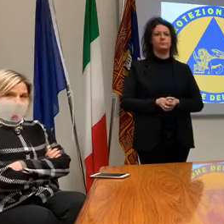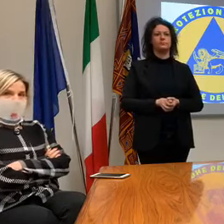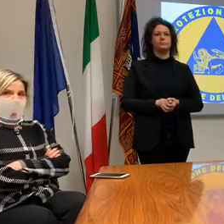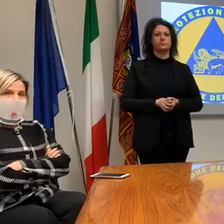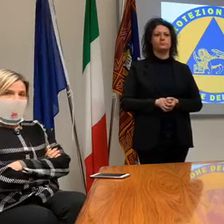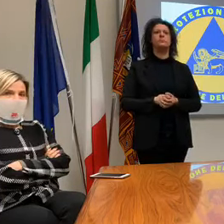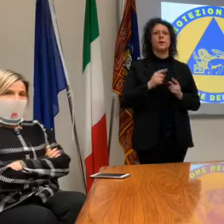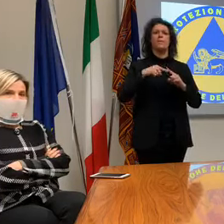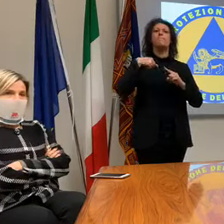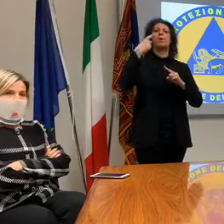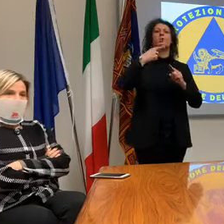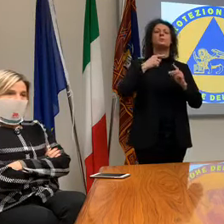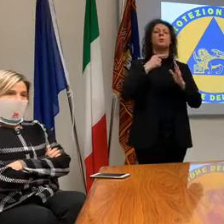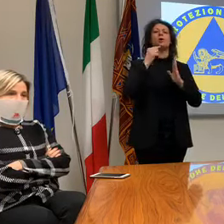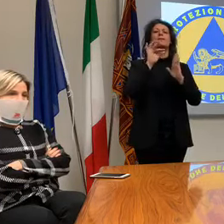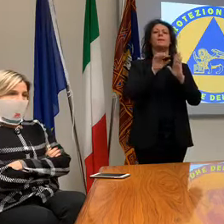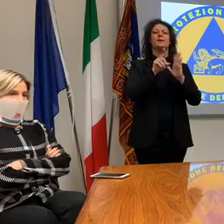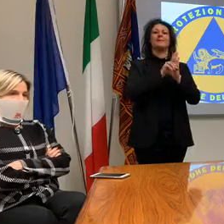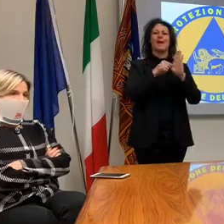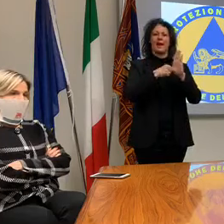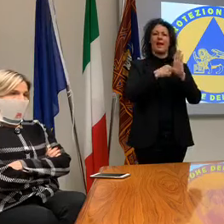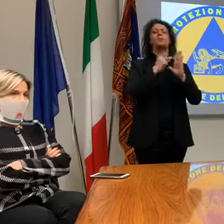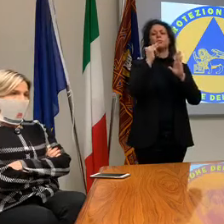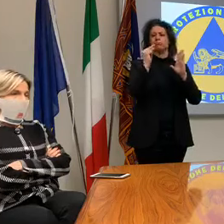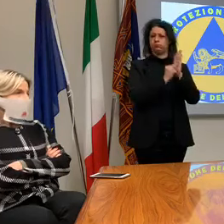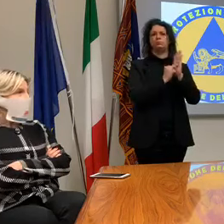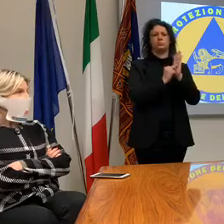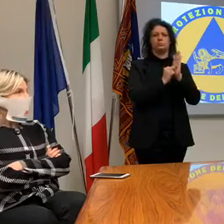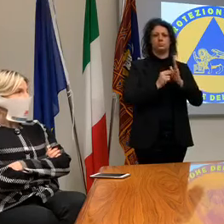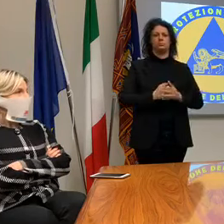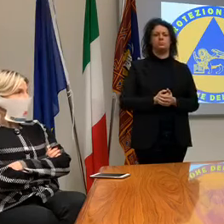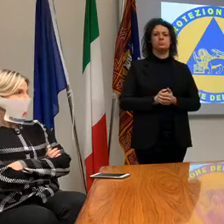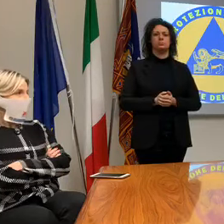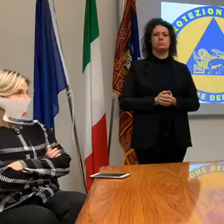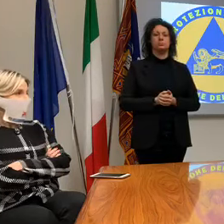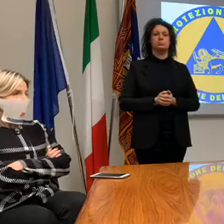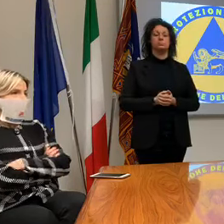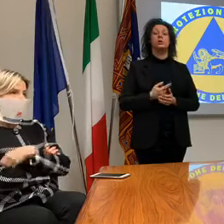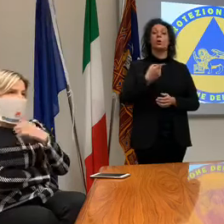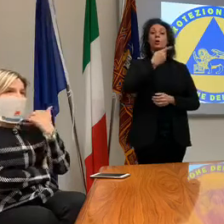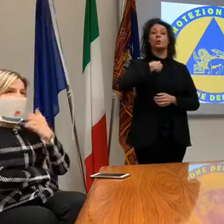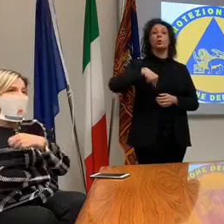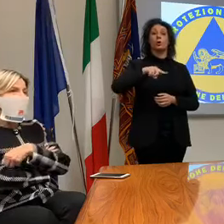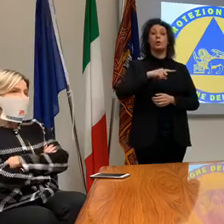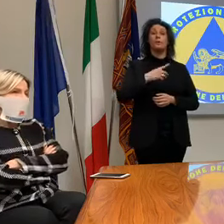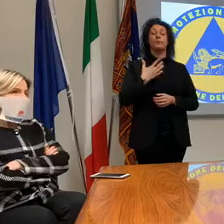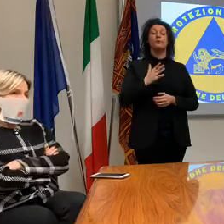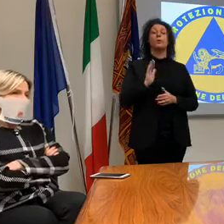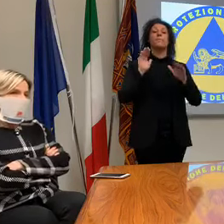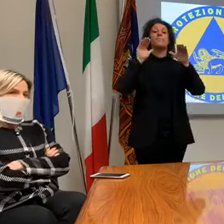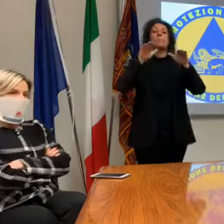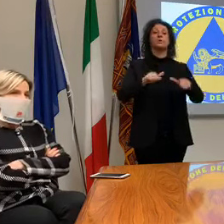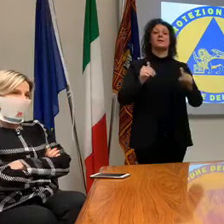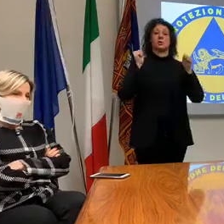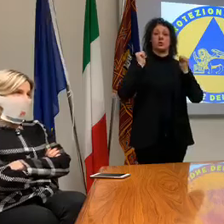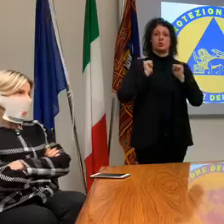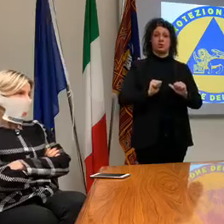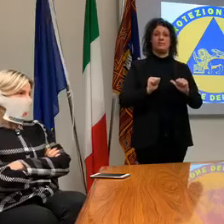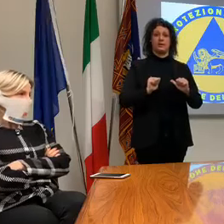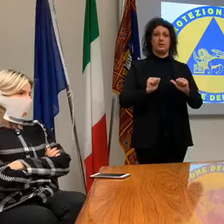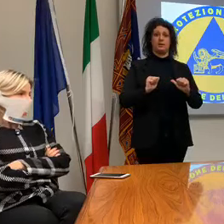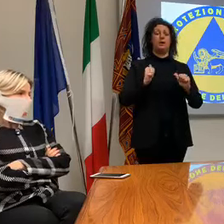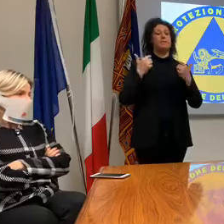Comunque, se state pensando, si era inserito il prossimo decreto. Sì. Okay, ti aggiungo anche di più che abbiamo fatto noi qui in Protezione Civile una dichiarazione che questa signora si porta